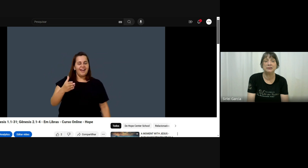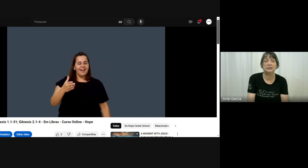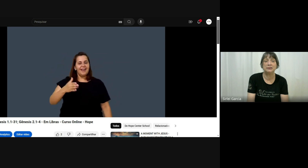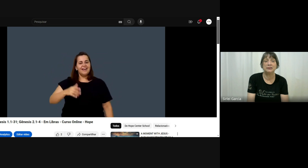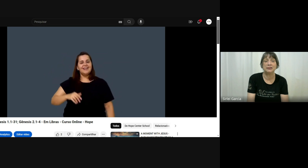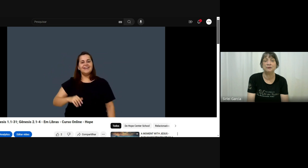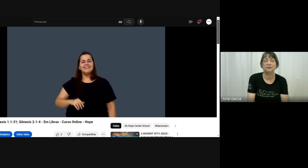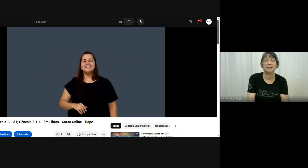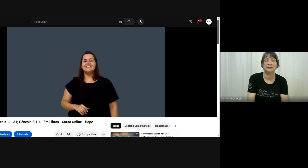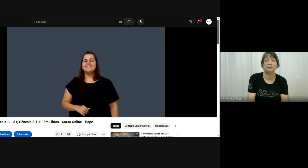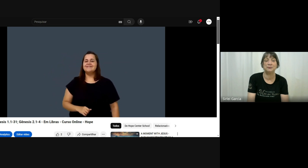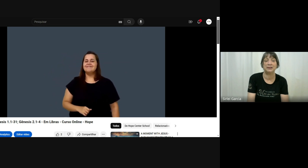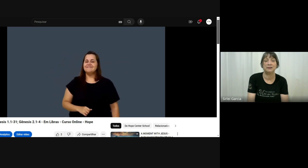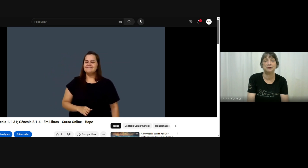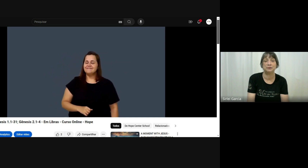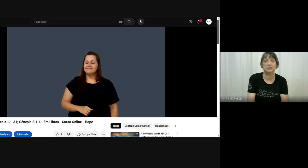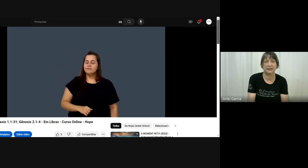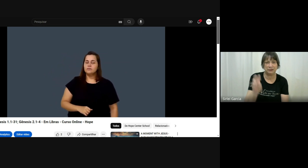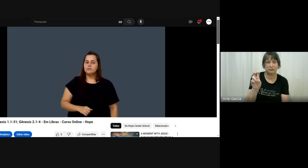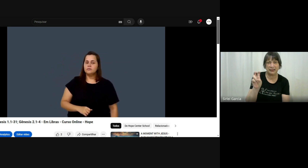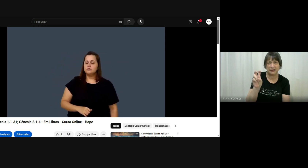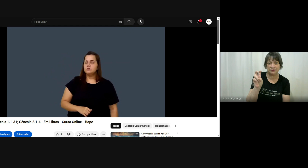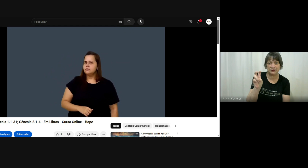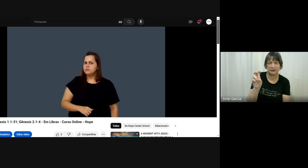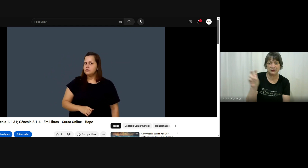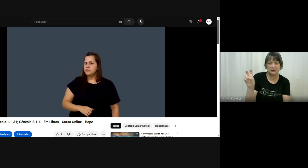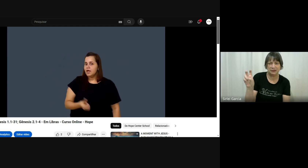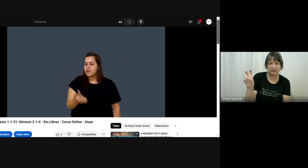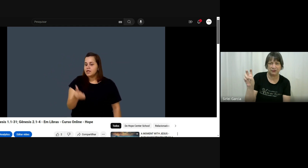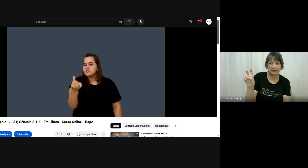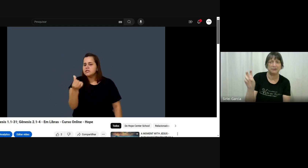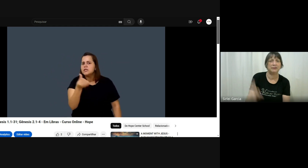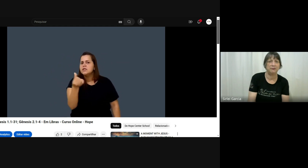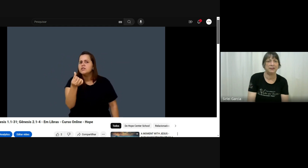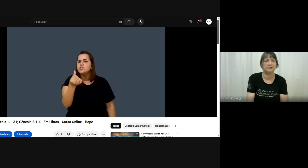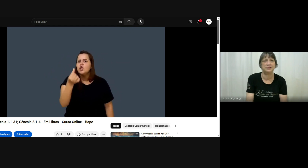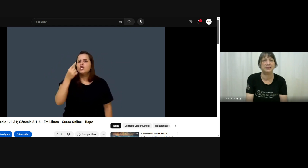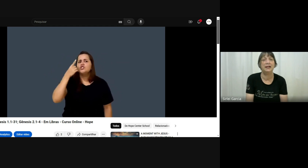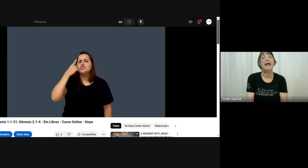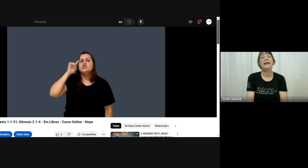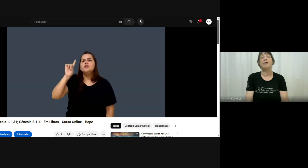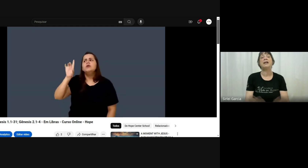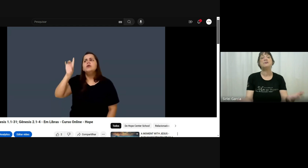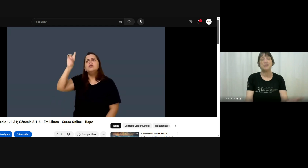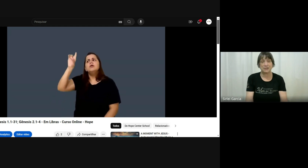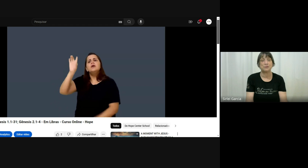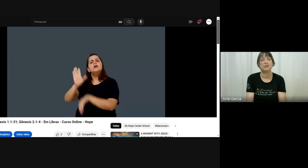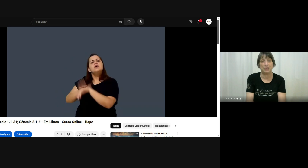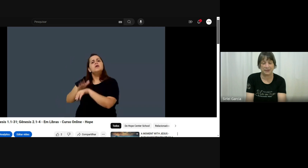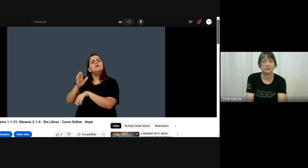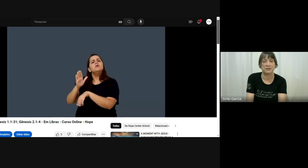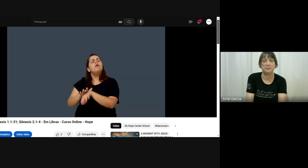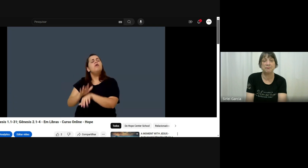dia, eu não vi ali o número que ela usou, quinto, né? Quinto dia. Acho que é o quinto dia. E agora, no